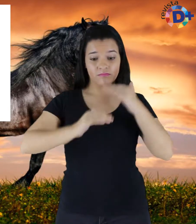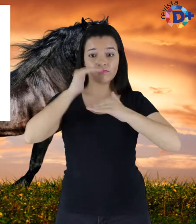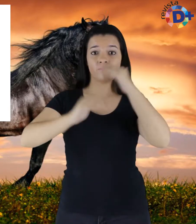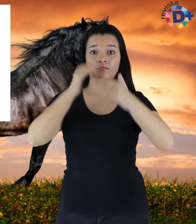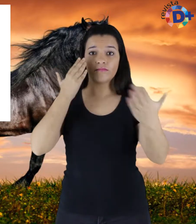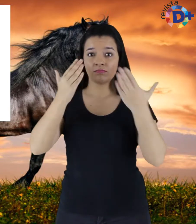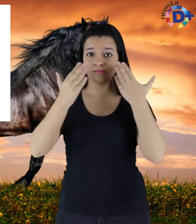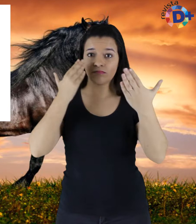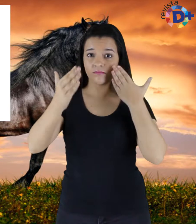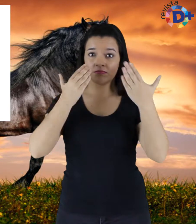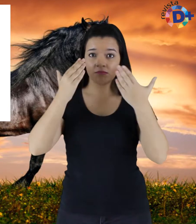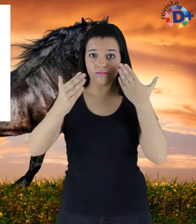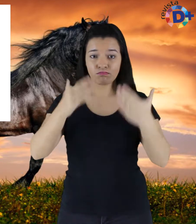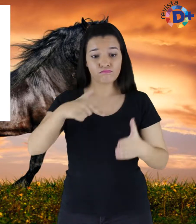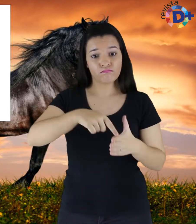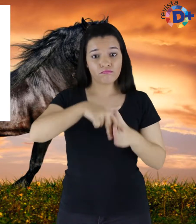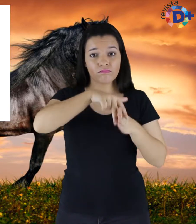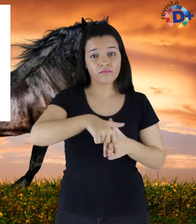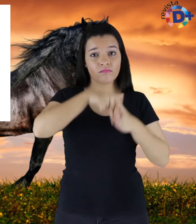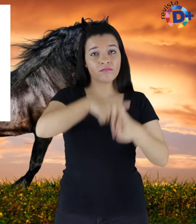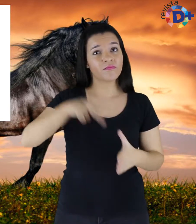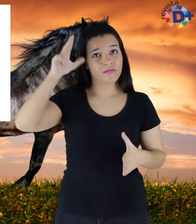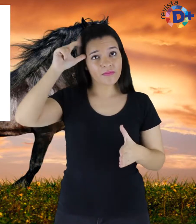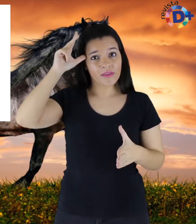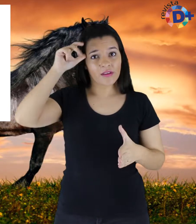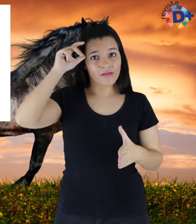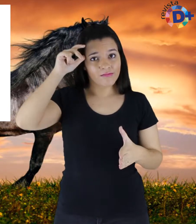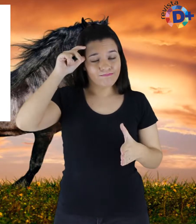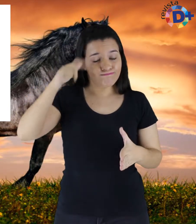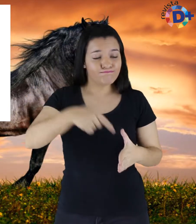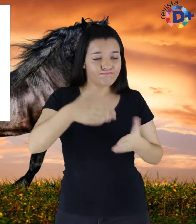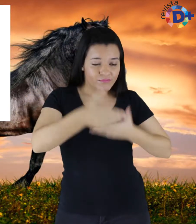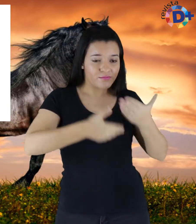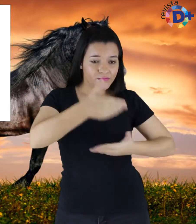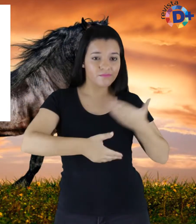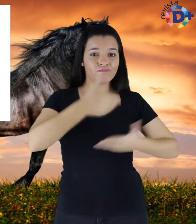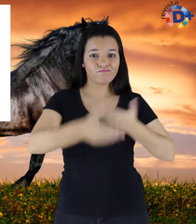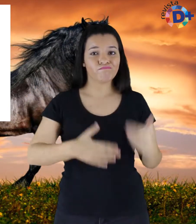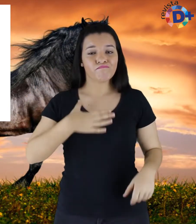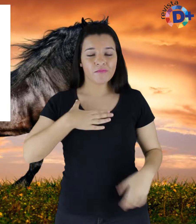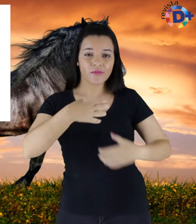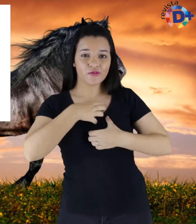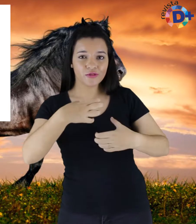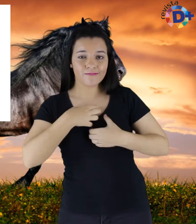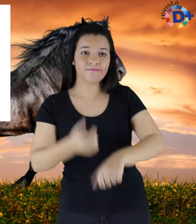usa o animal para desenvolver e modificar atitudes e comportamentos